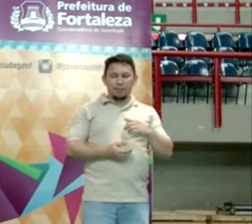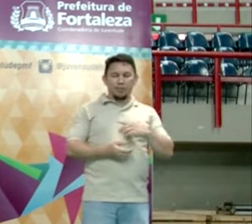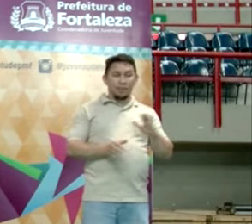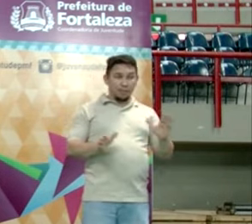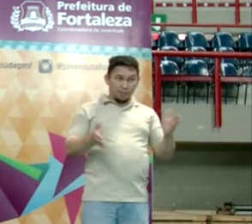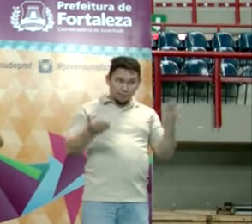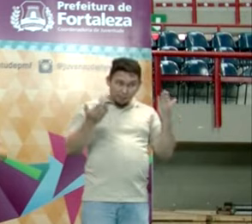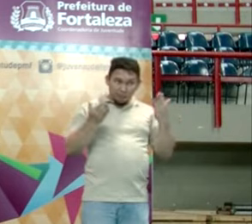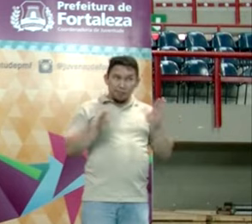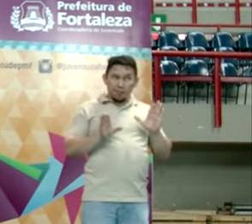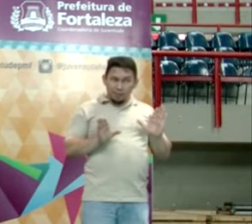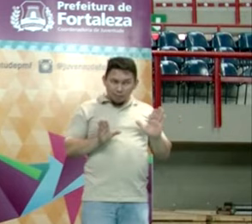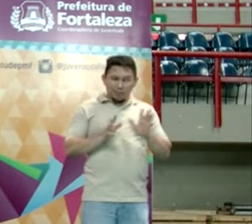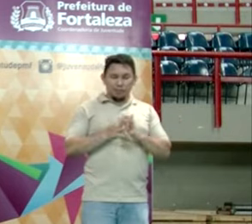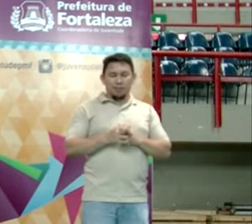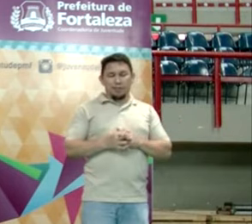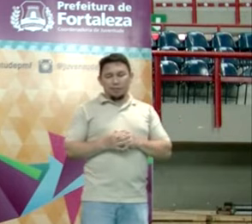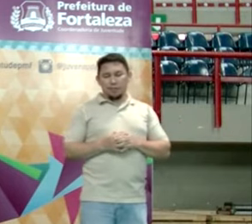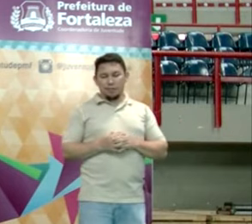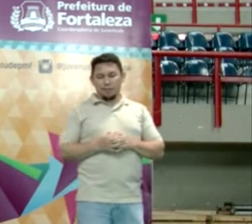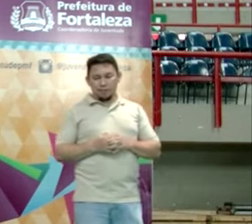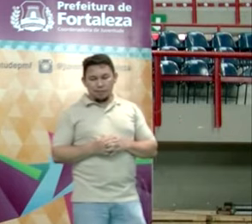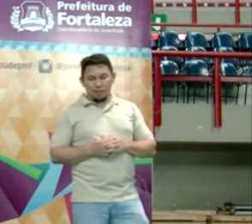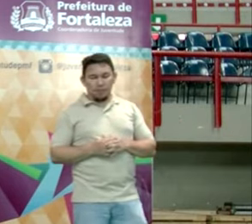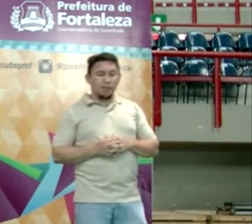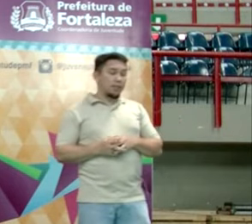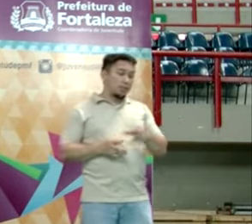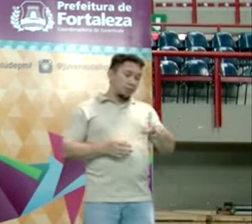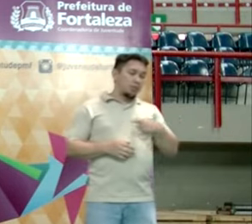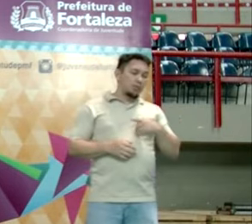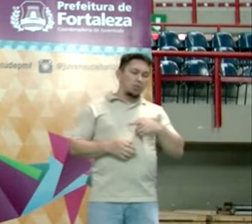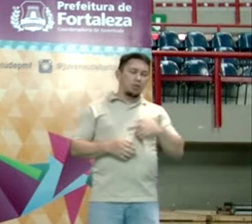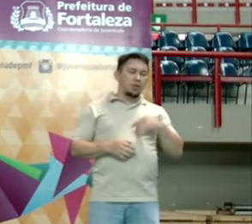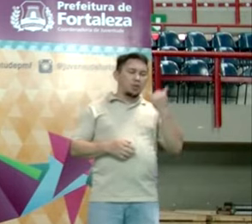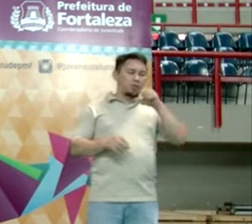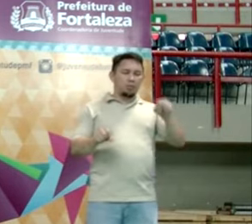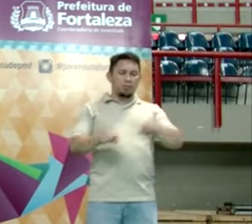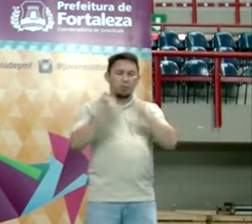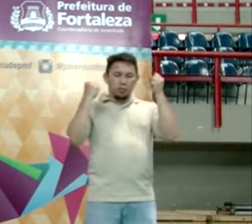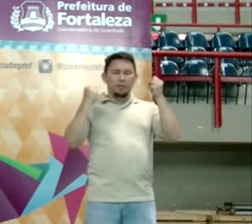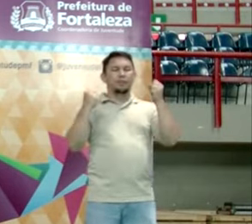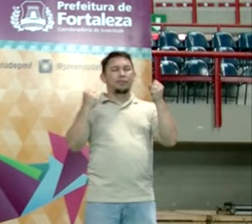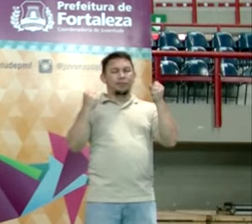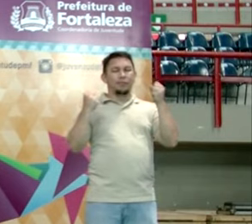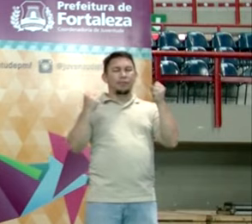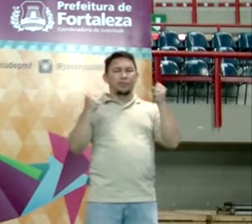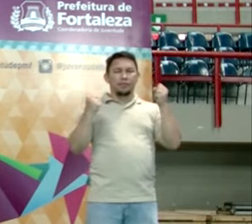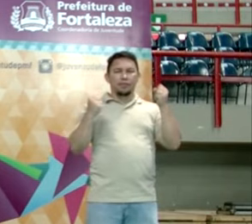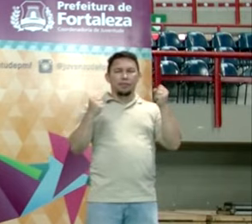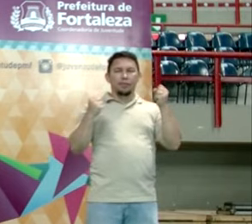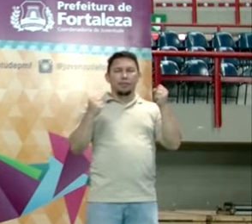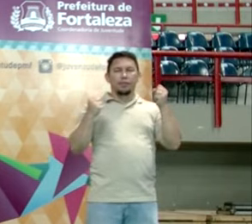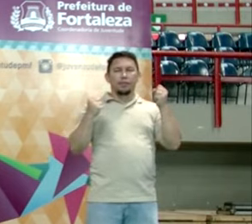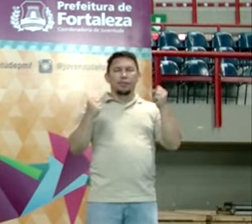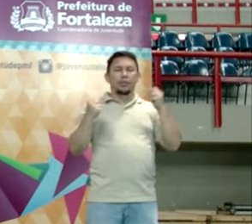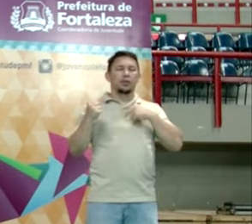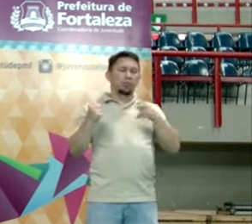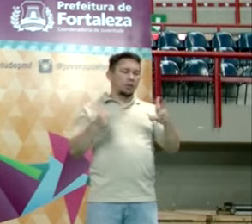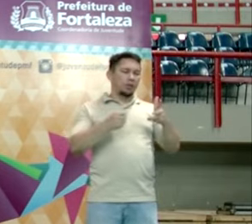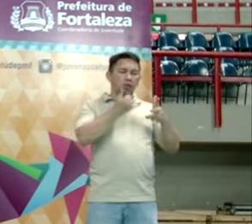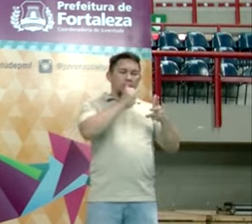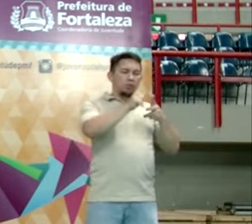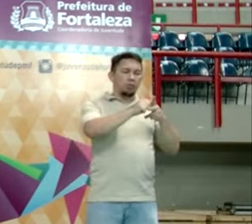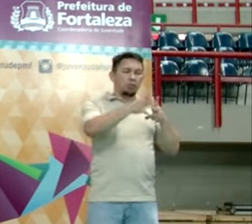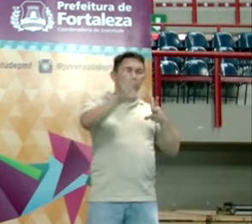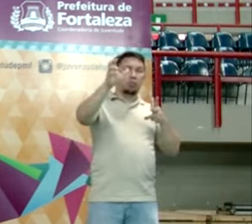Quermesse aí, né, passa perto. Então você pode queimar o aparelho interno e causar um